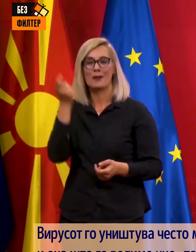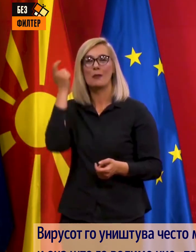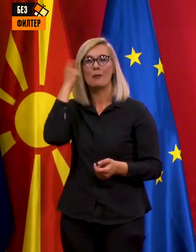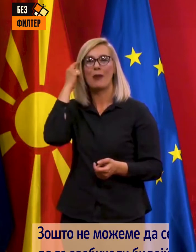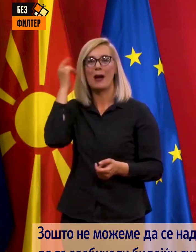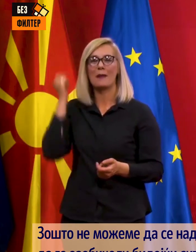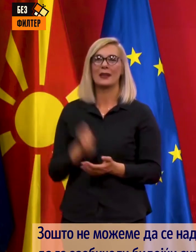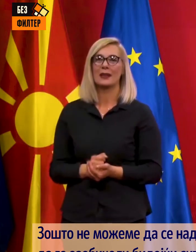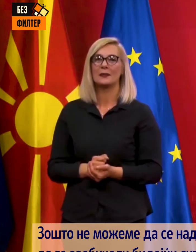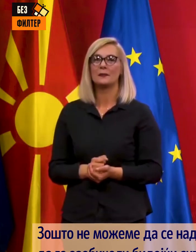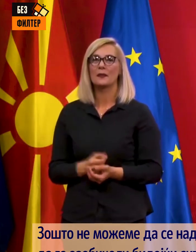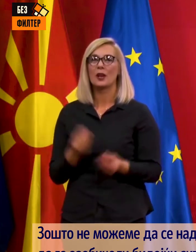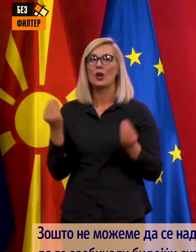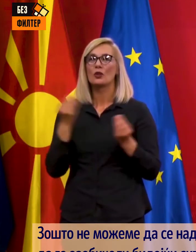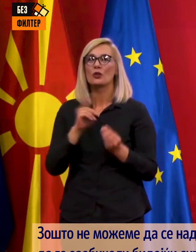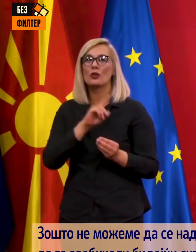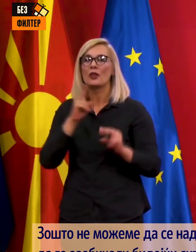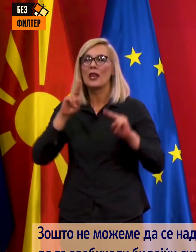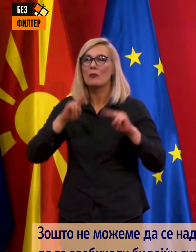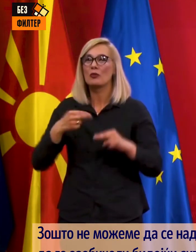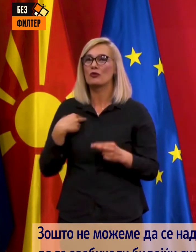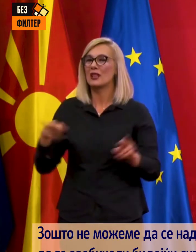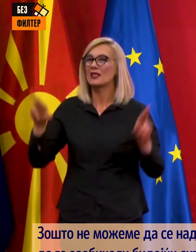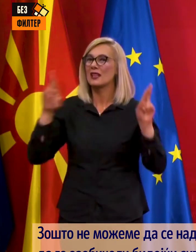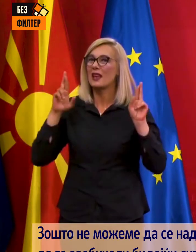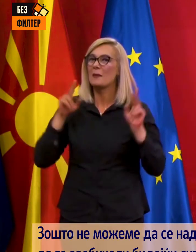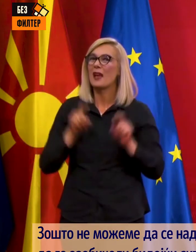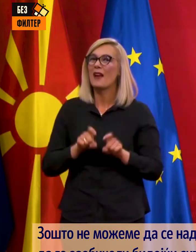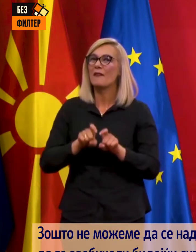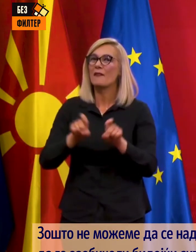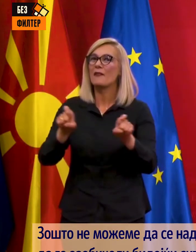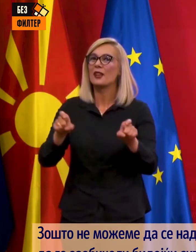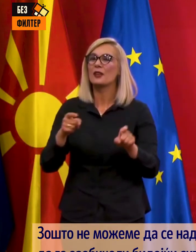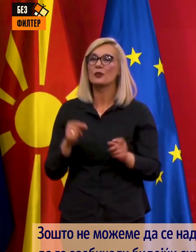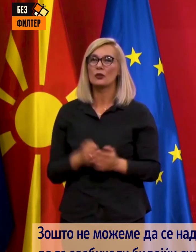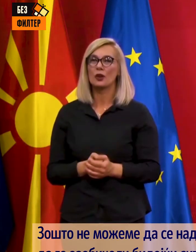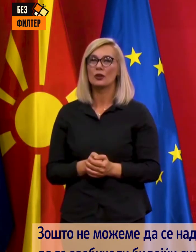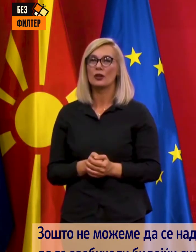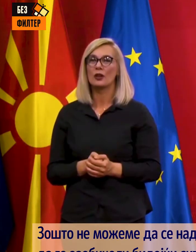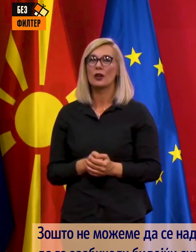глава. Зошто не можеме да се надеваме дека вирусот може секого од нас